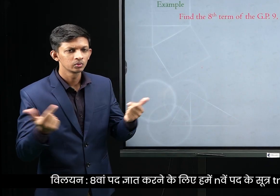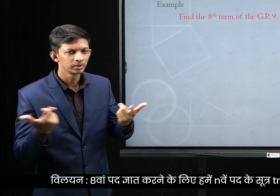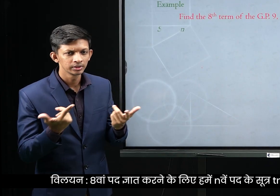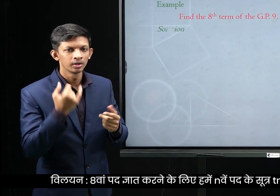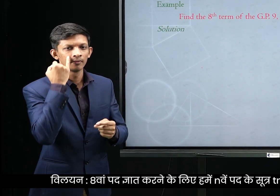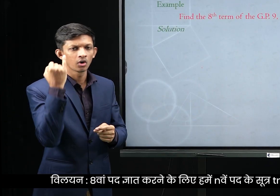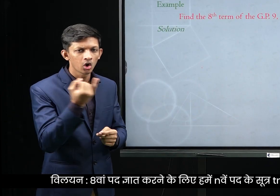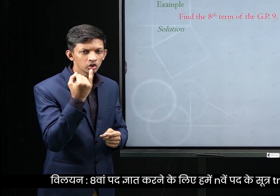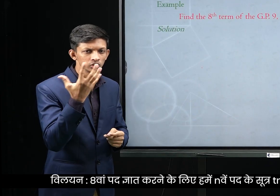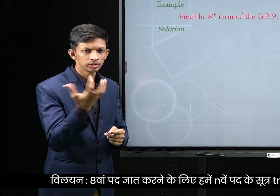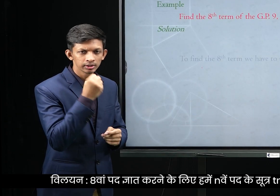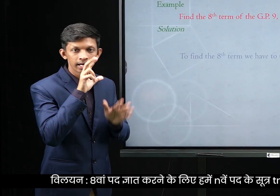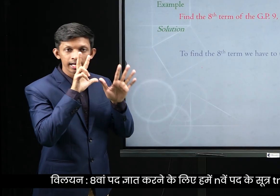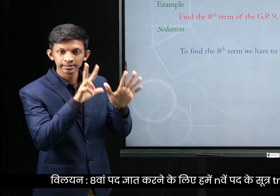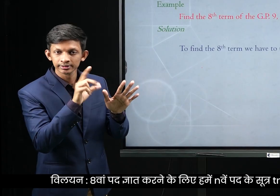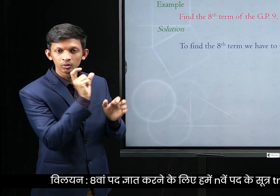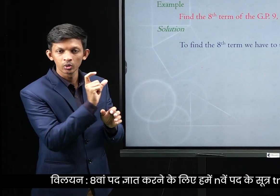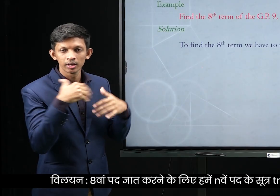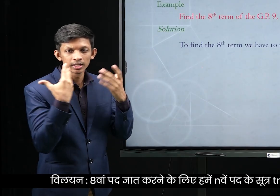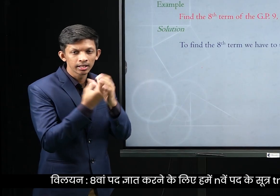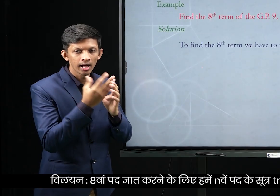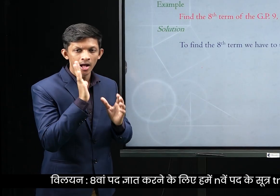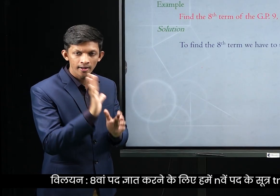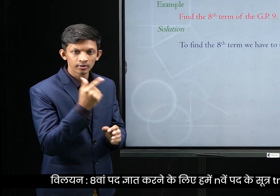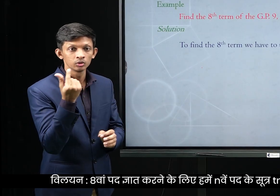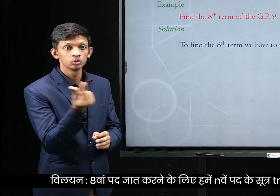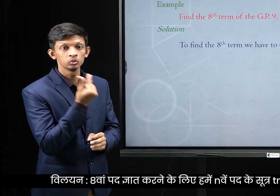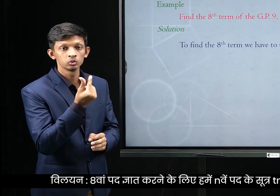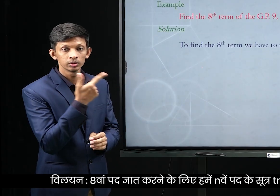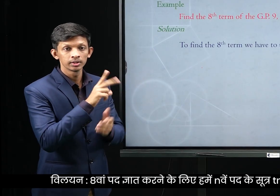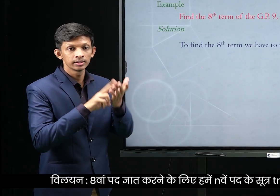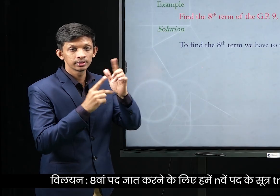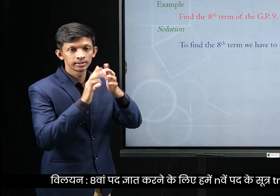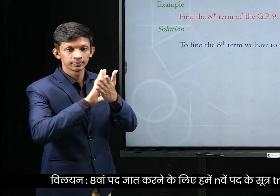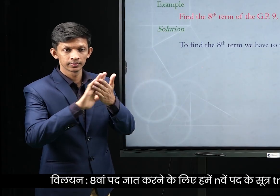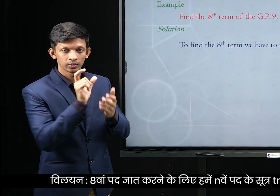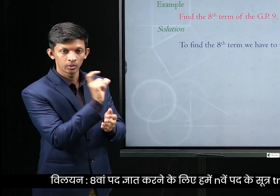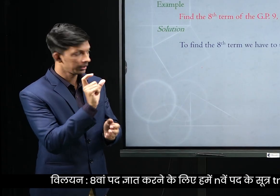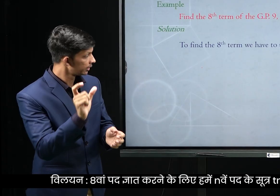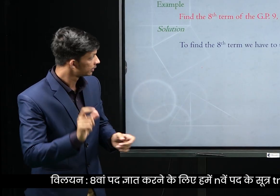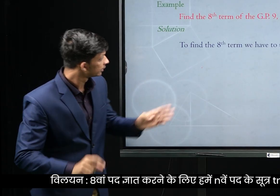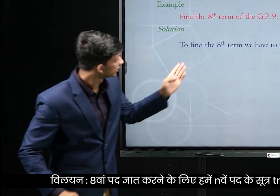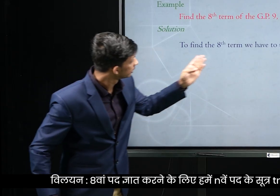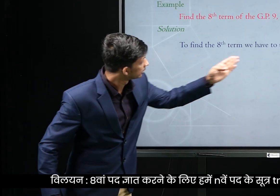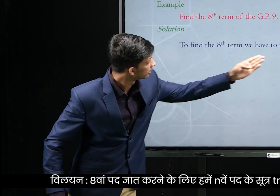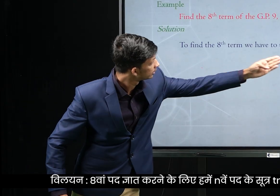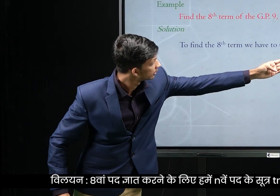विलयन 8वां पद ज्ञात करने के लिए हमें nवें पद के सूत्र Tn इज इक्वल AR n-1